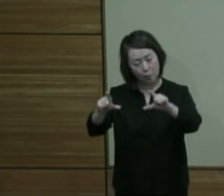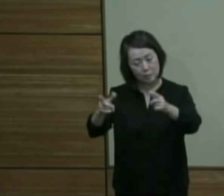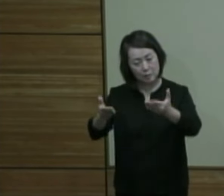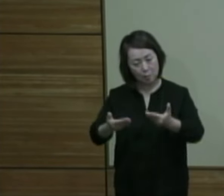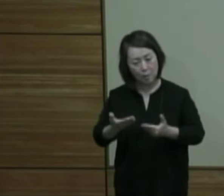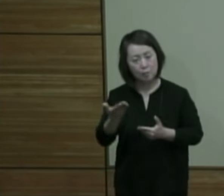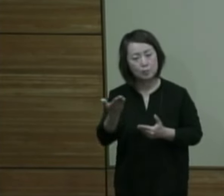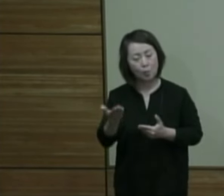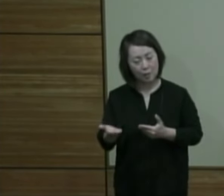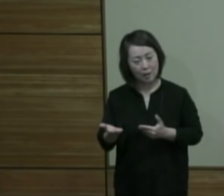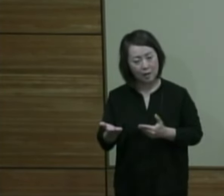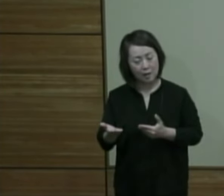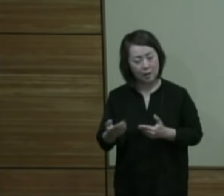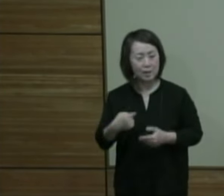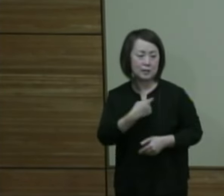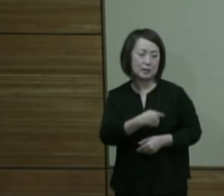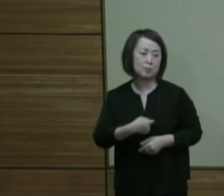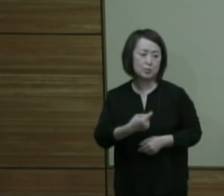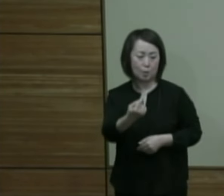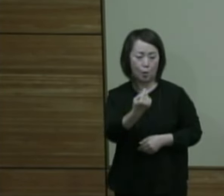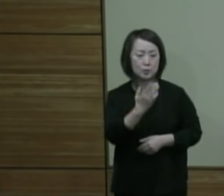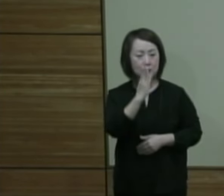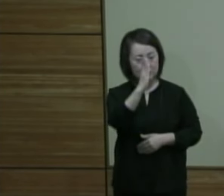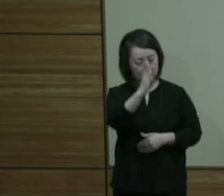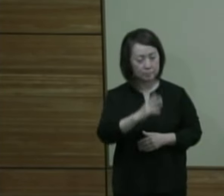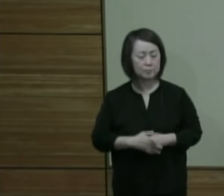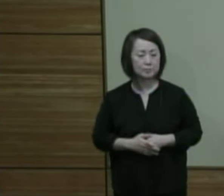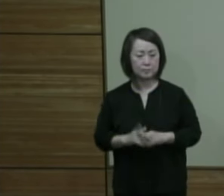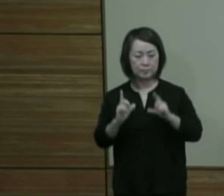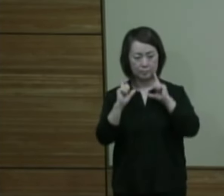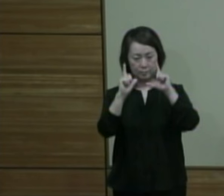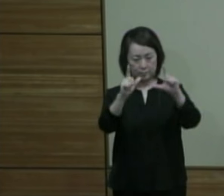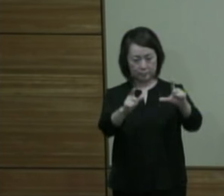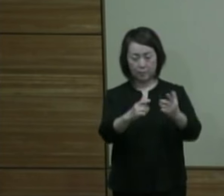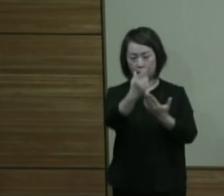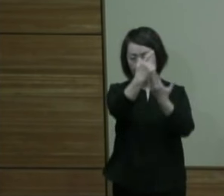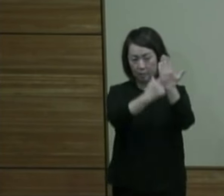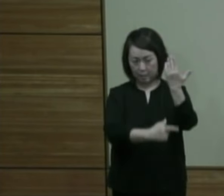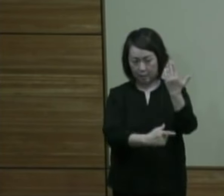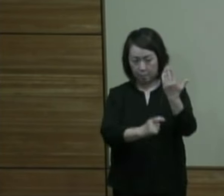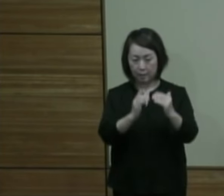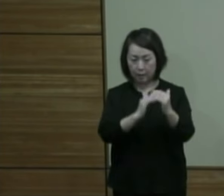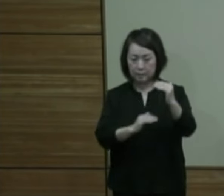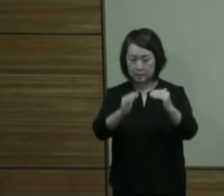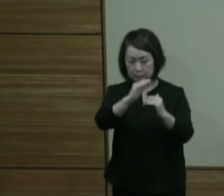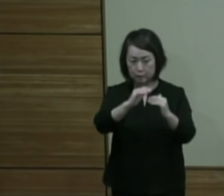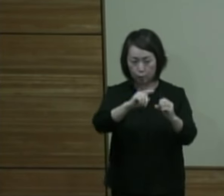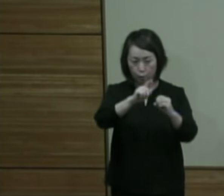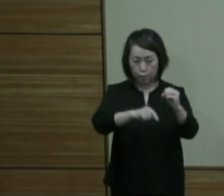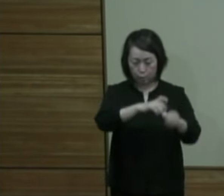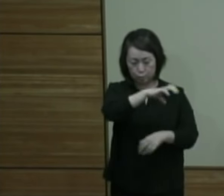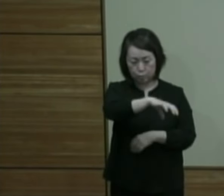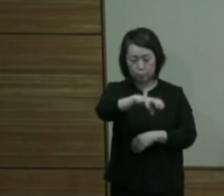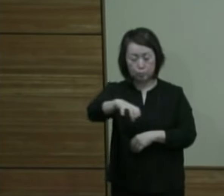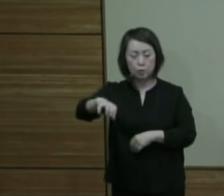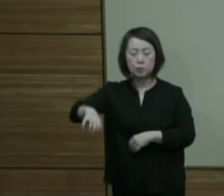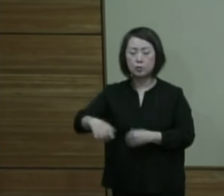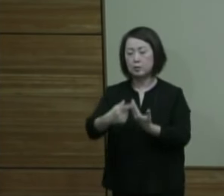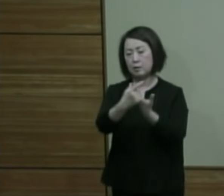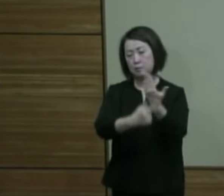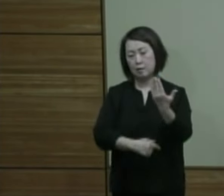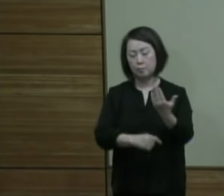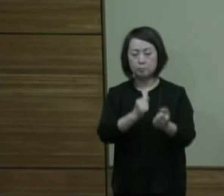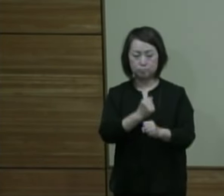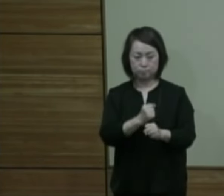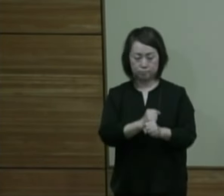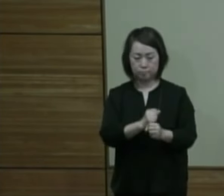かっていうのをちょっとお気持ちを聞かせてください。 はい、ありがとうございます。テーマがですね、各進行局ごとにいろんなテーマを頂戴